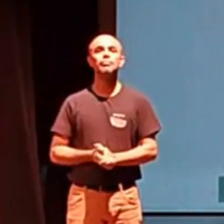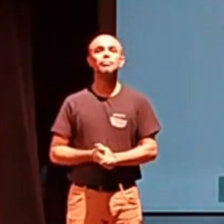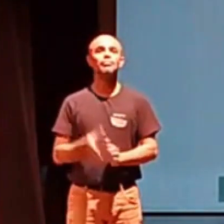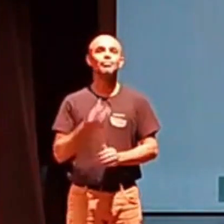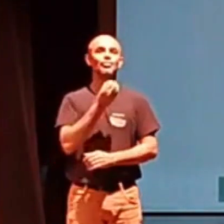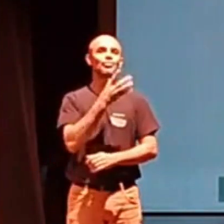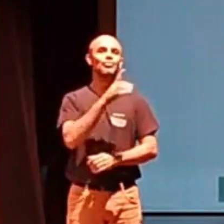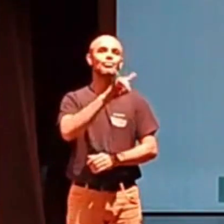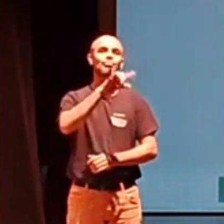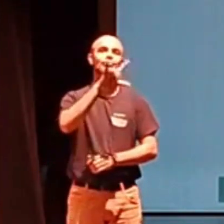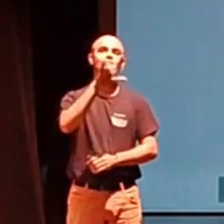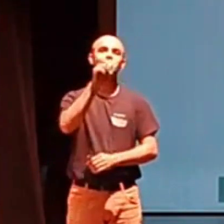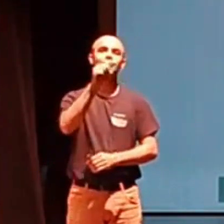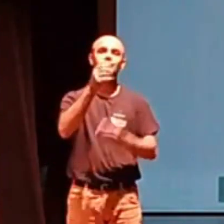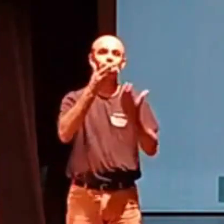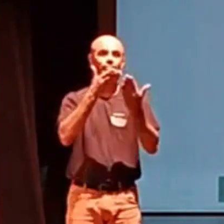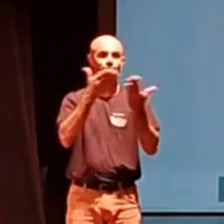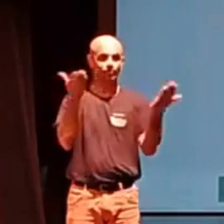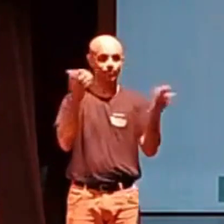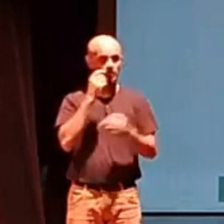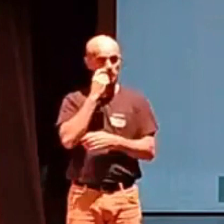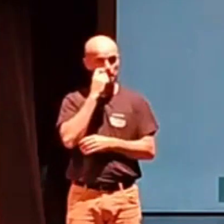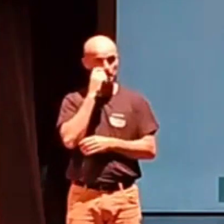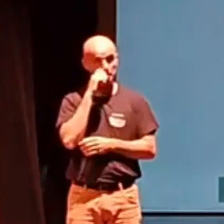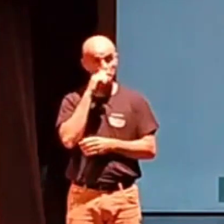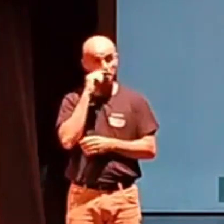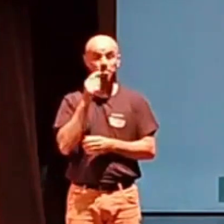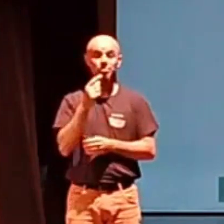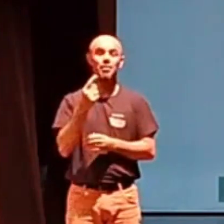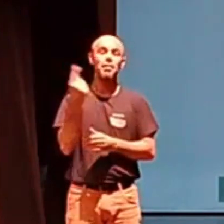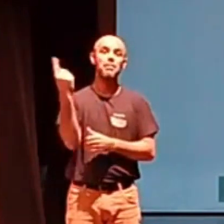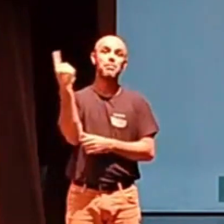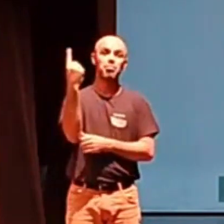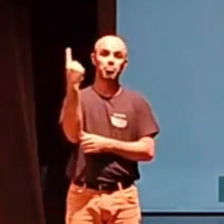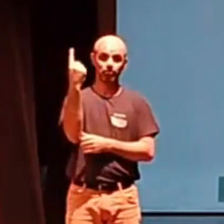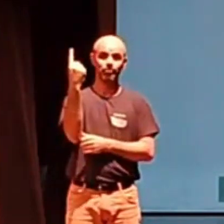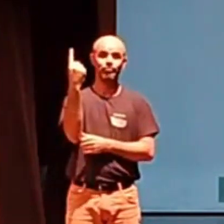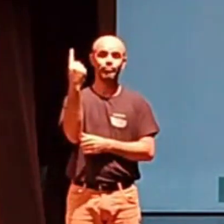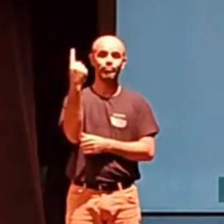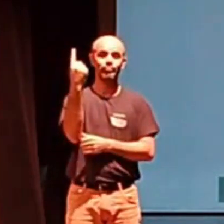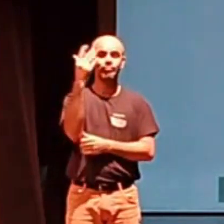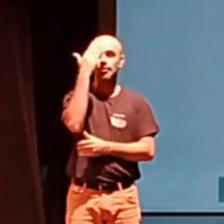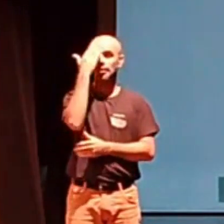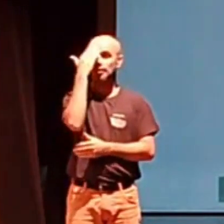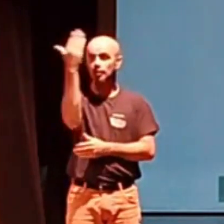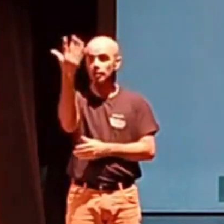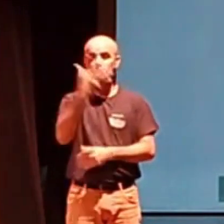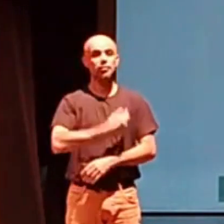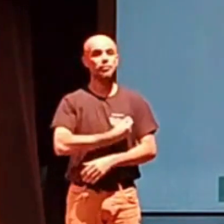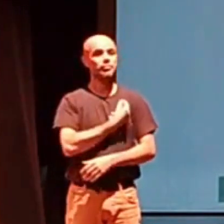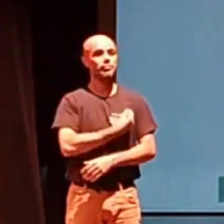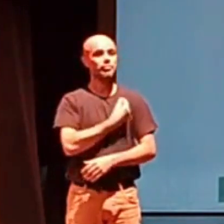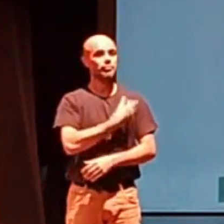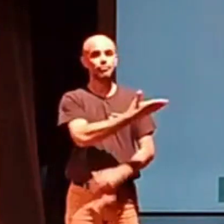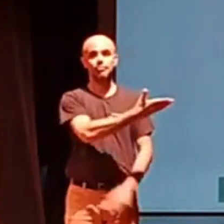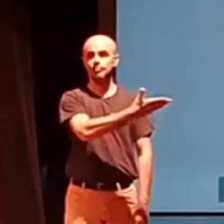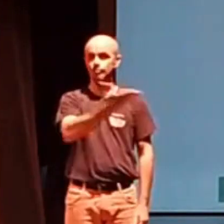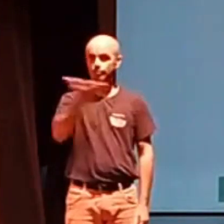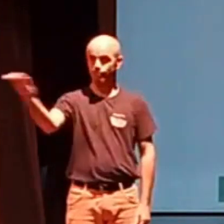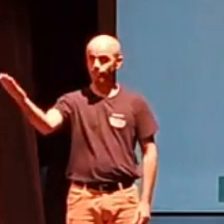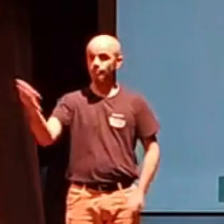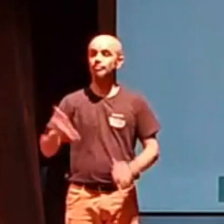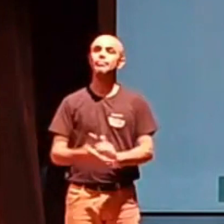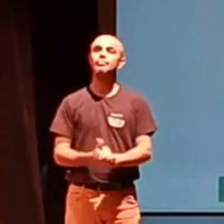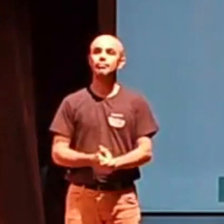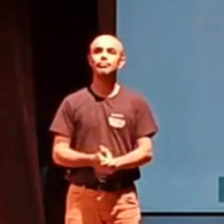Bom dia! Bom dia! Primeiramente, eu queria agradecer a presença de todos vocês, todos